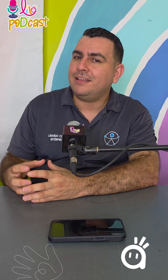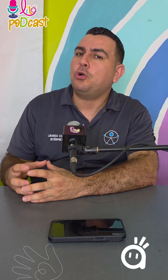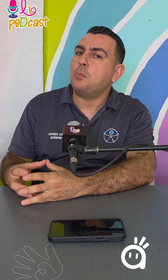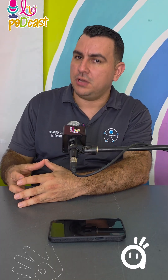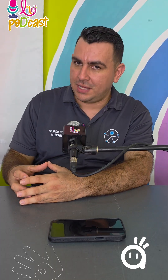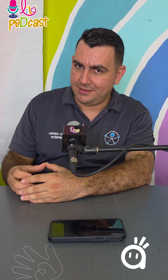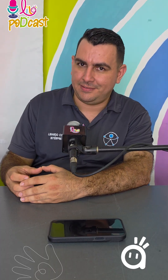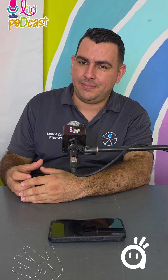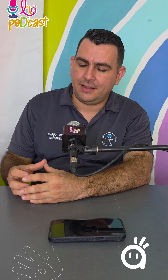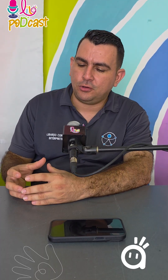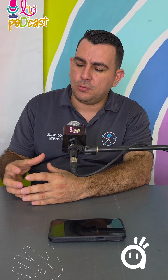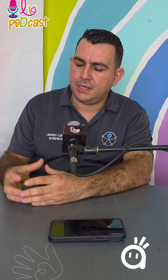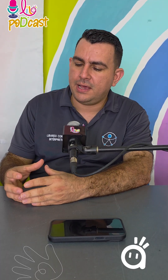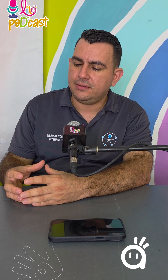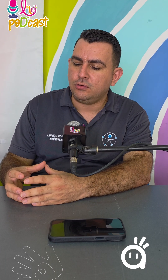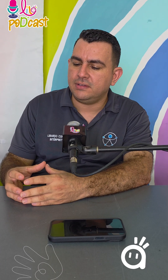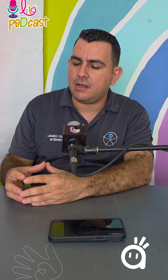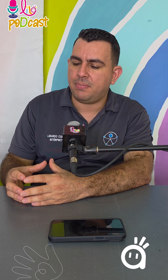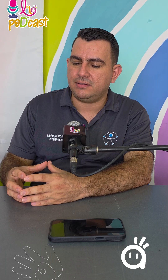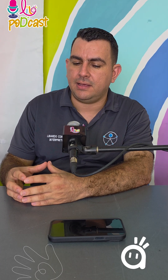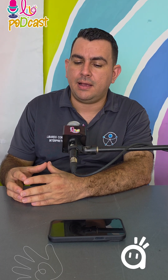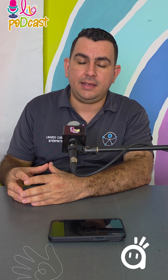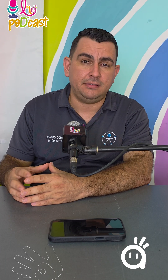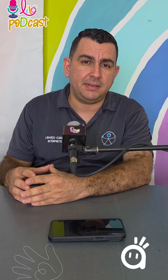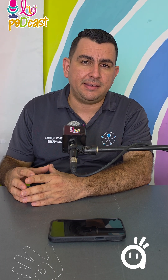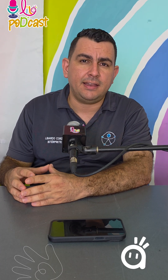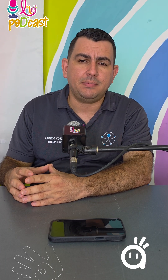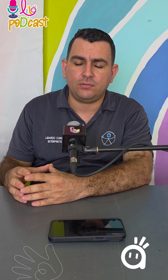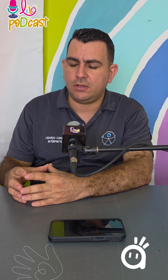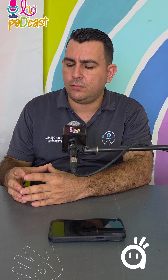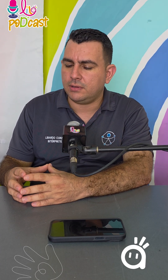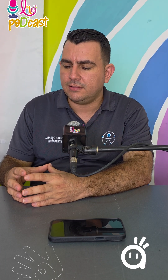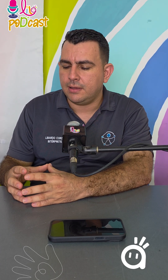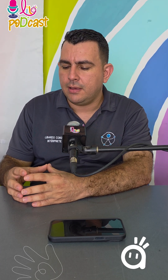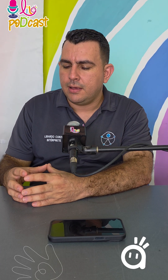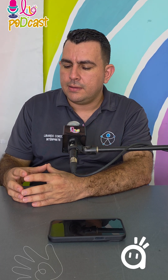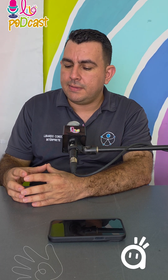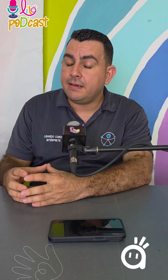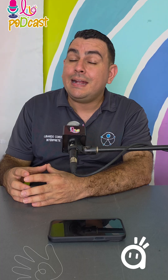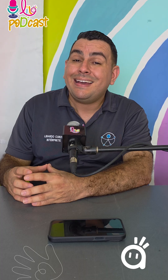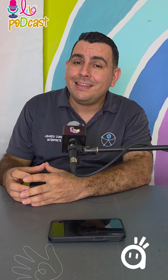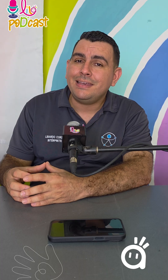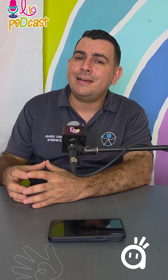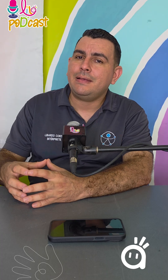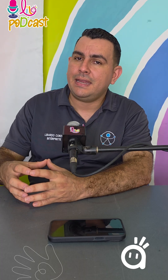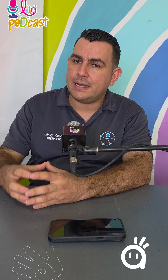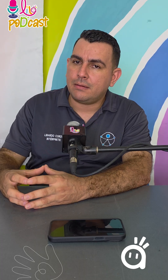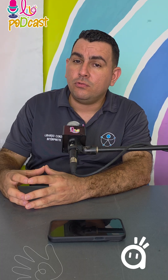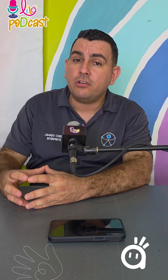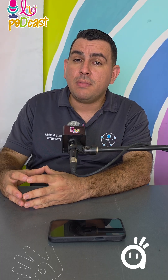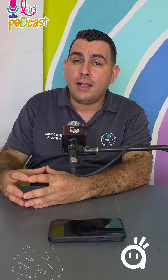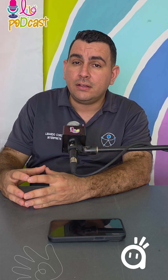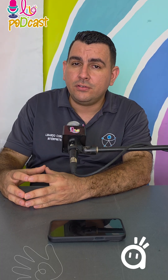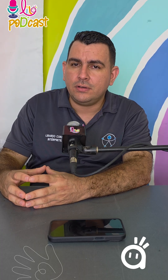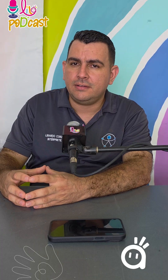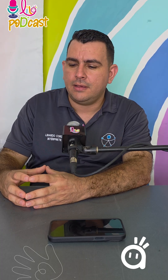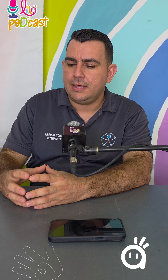las comunidades. Las comunidades con discapacidad, en especial las personas sordas, deben cada día generar muchas más acciones